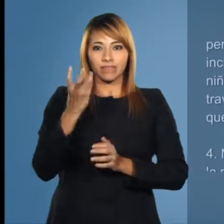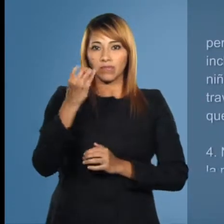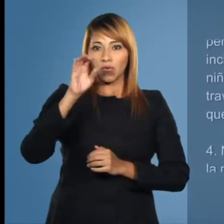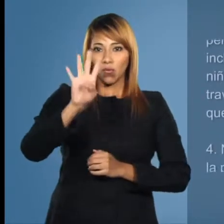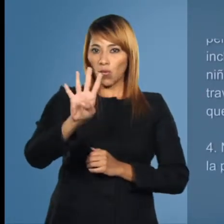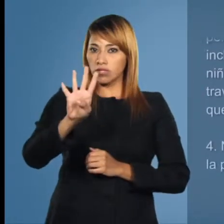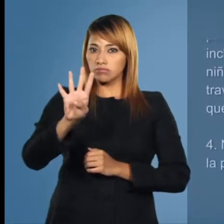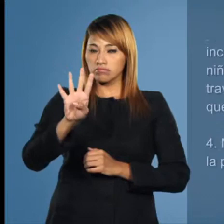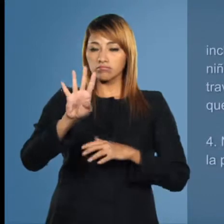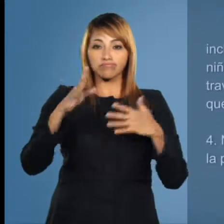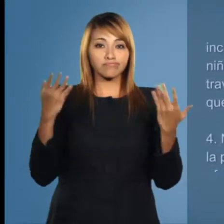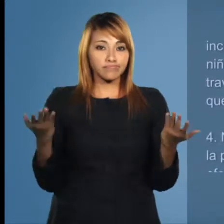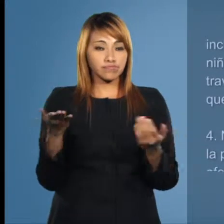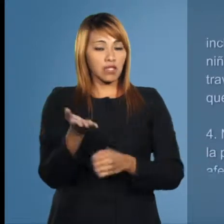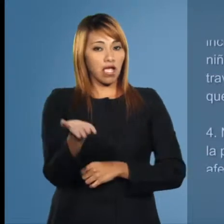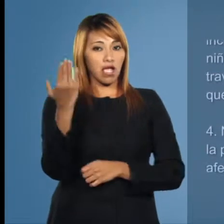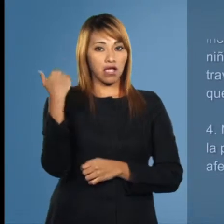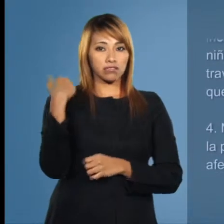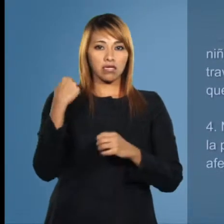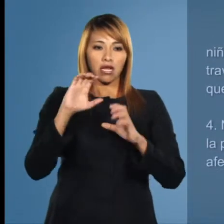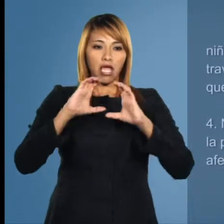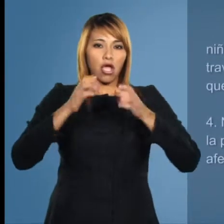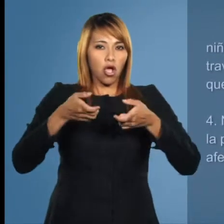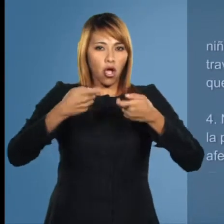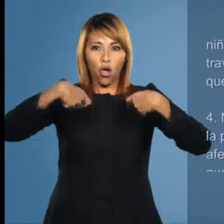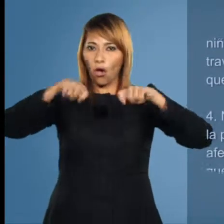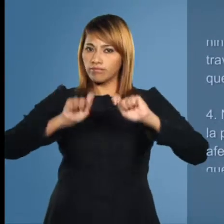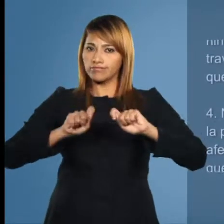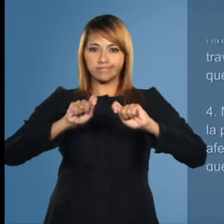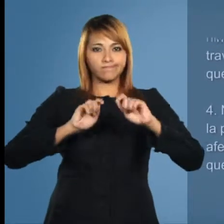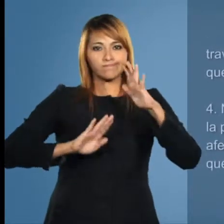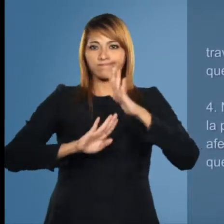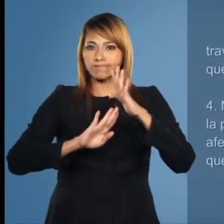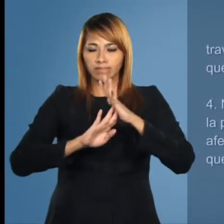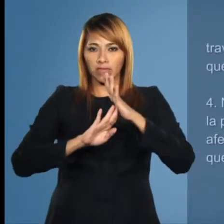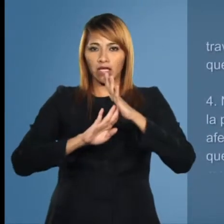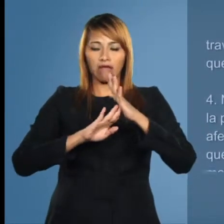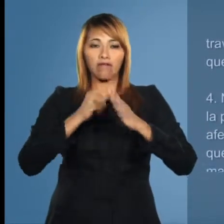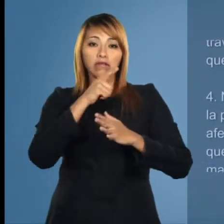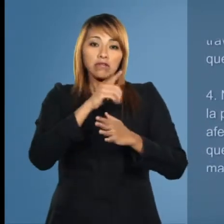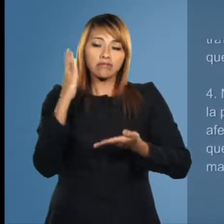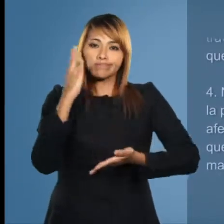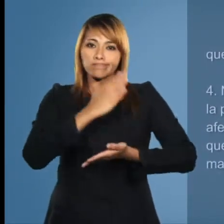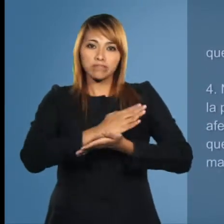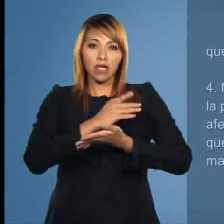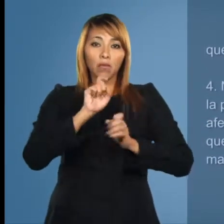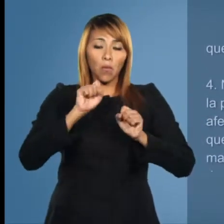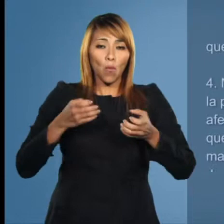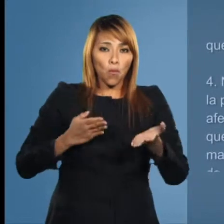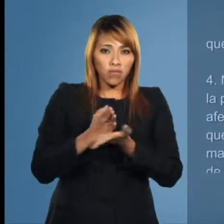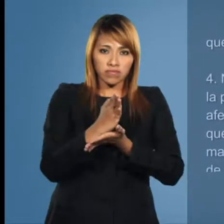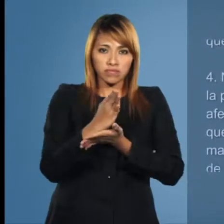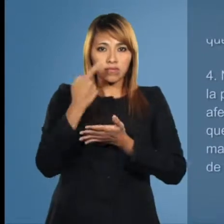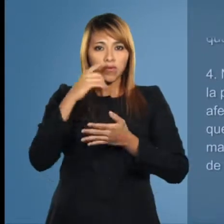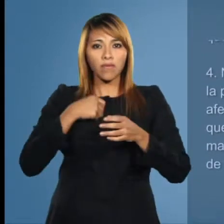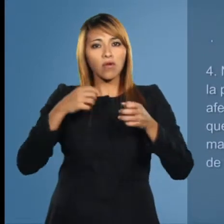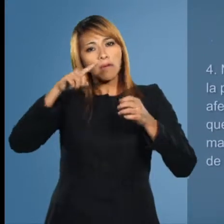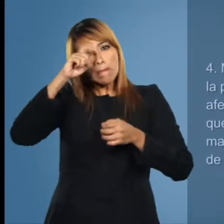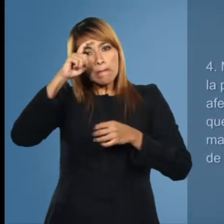de lo dispuesto en la presente convención afectará a las disposiciones que puedan facilitar, en mayor medida, el ejercicio de los derechos de